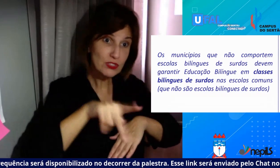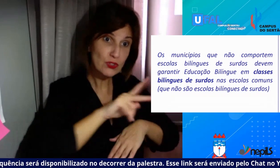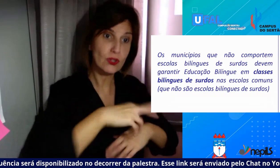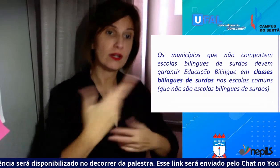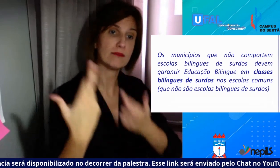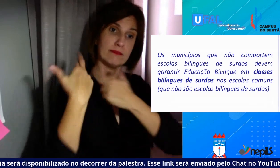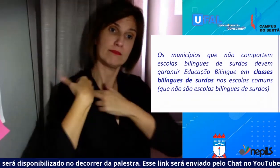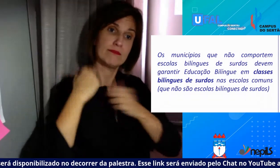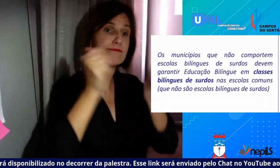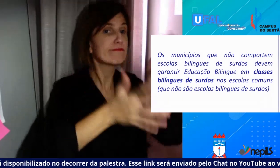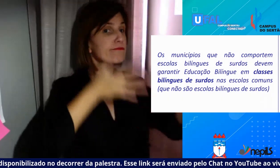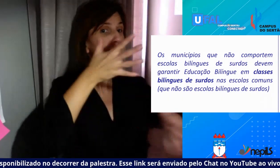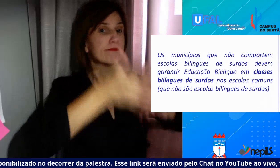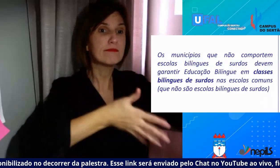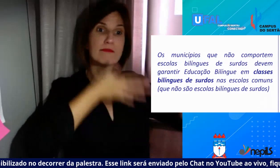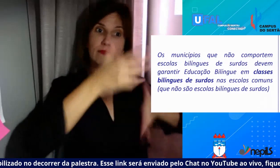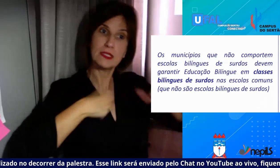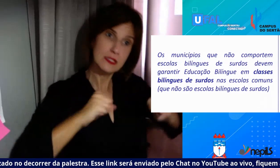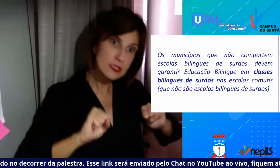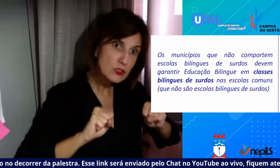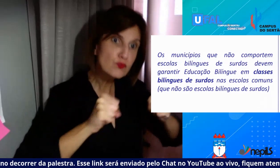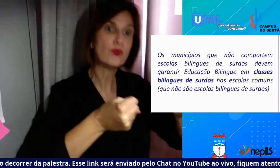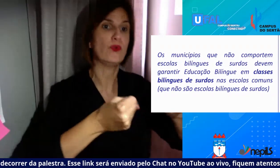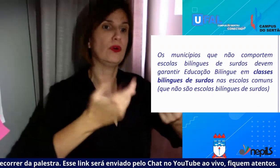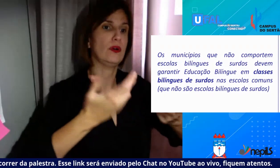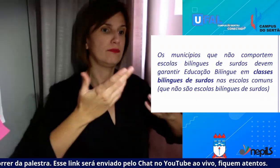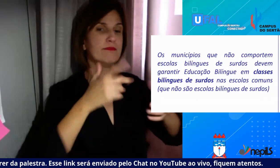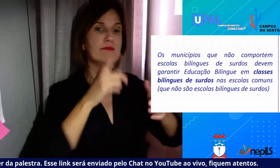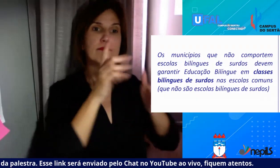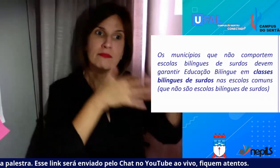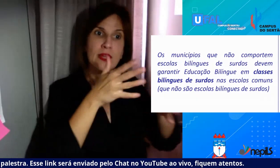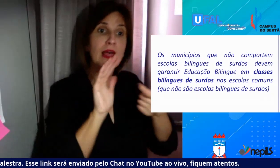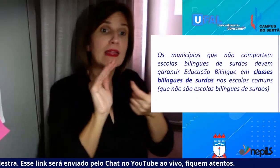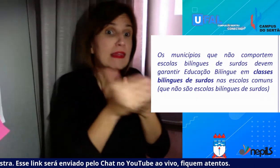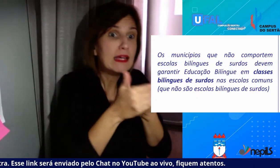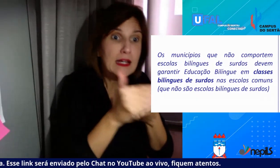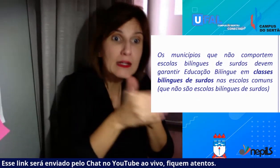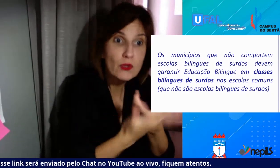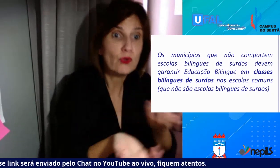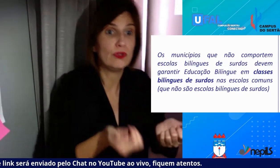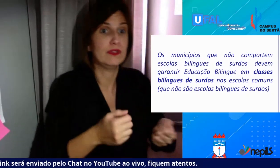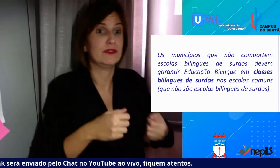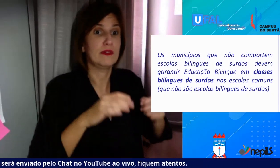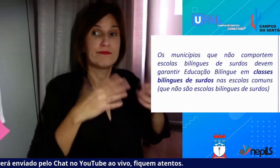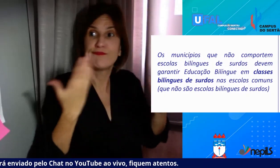é a própria prefeitura que vai, a responsabilidade é do próprio professor, desculpem, o esforço deve